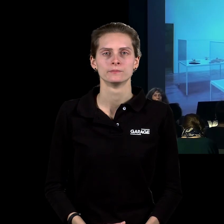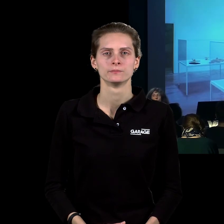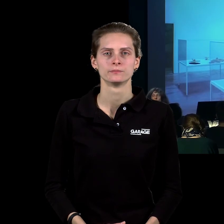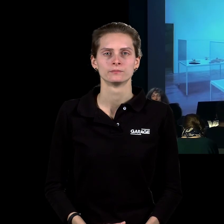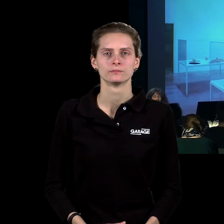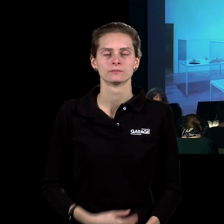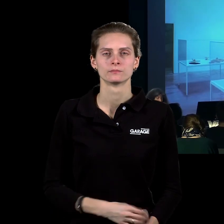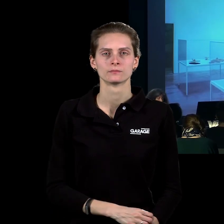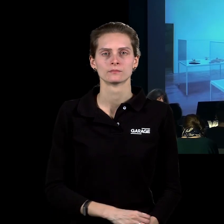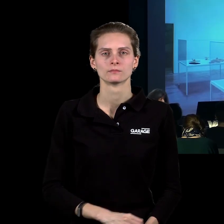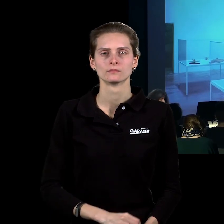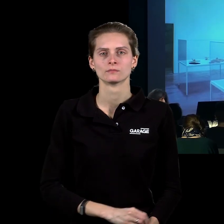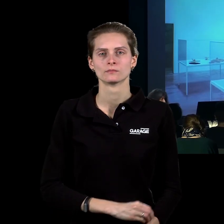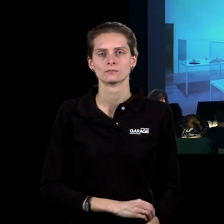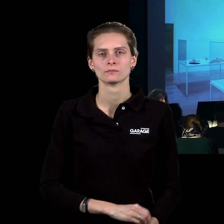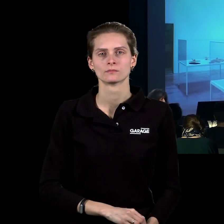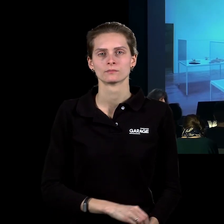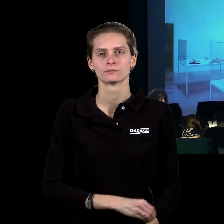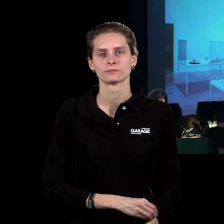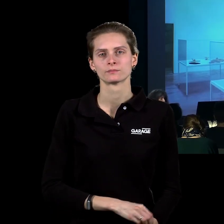наверное, гораздо более